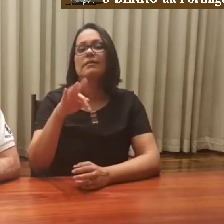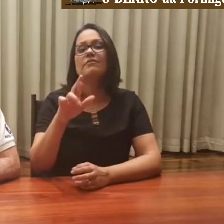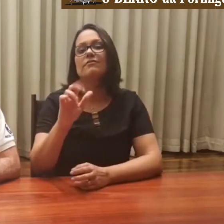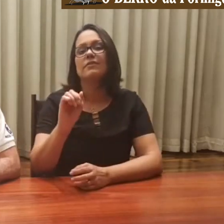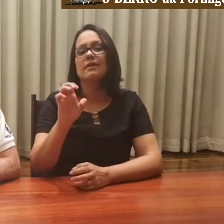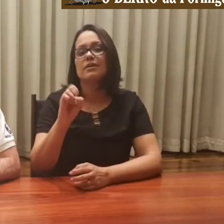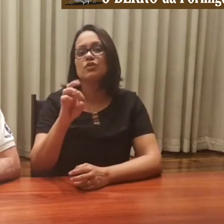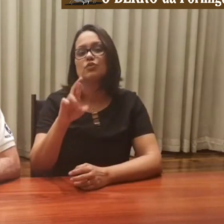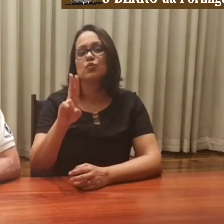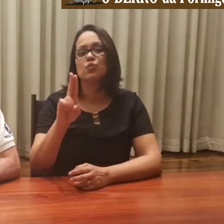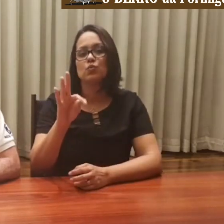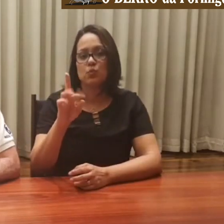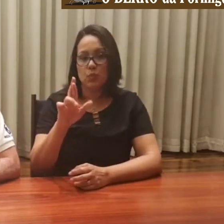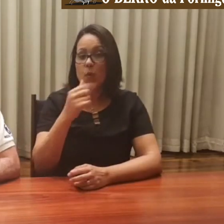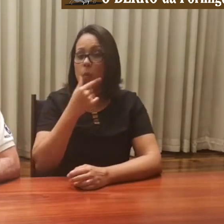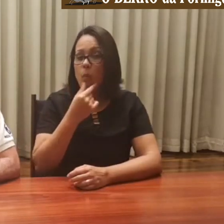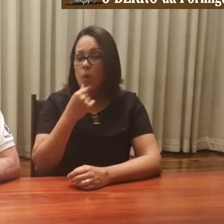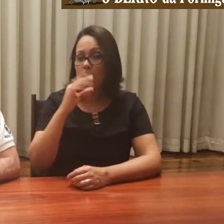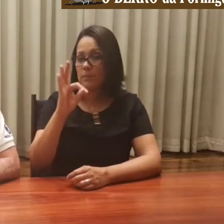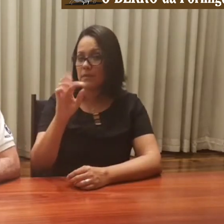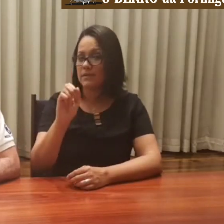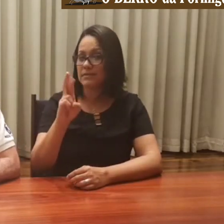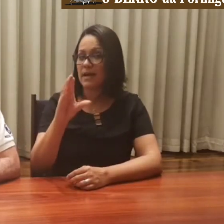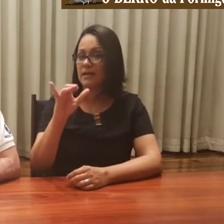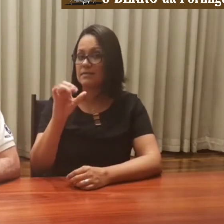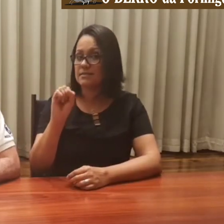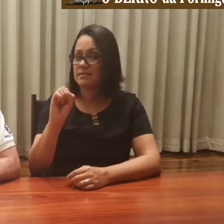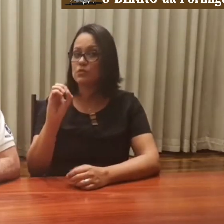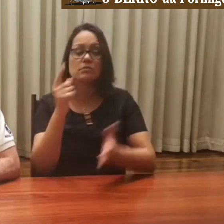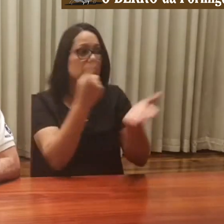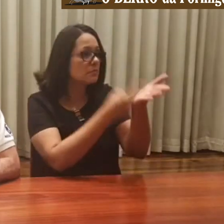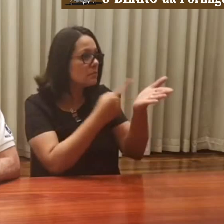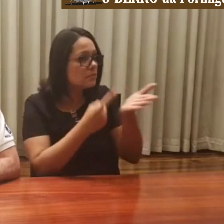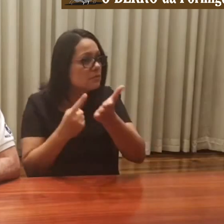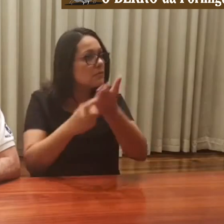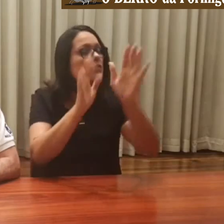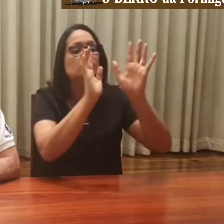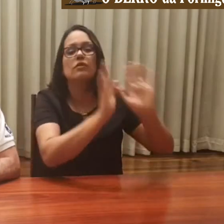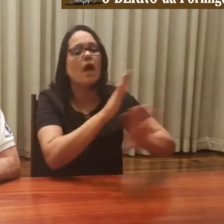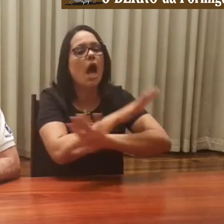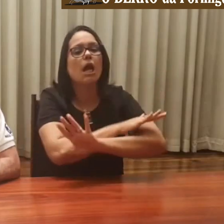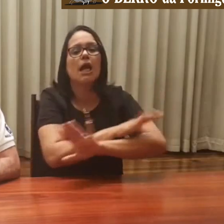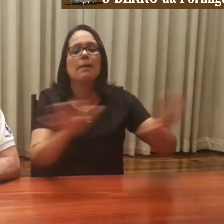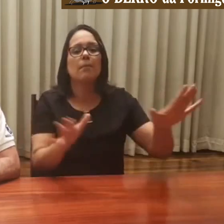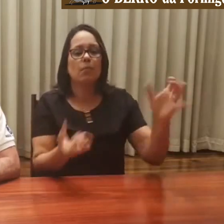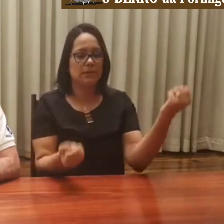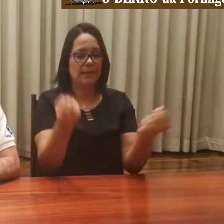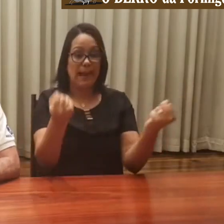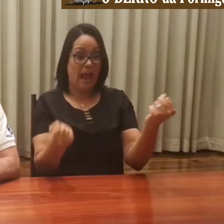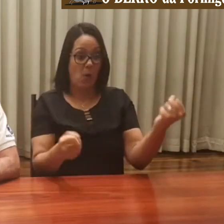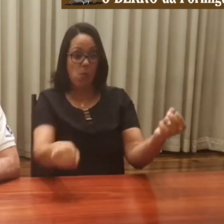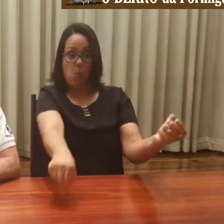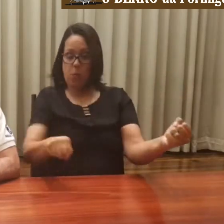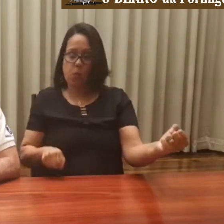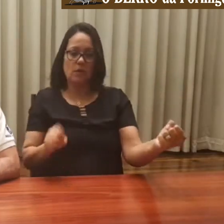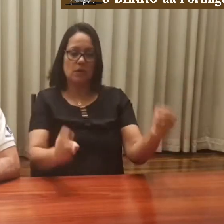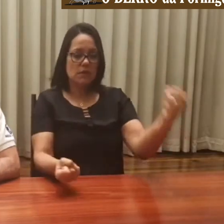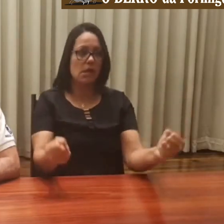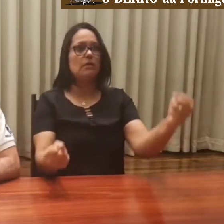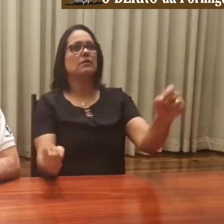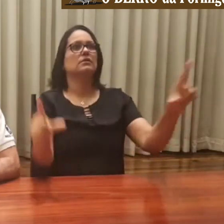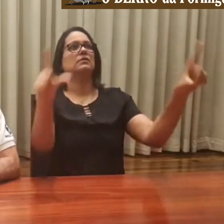Tarcísio, junto ao CONTRAN, já acabou com a obrigatoriedade dos simuladores. Então, mais ou